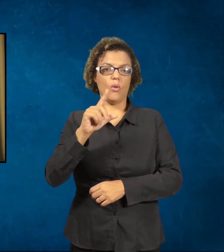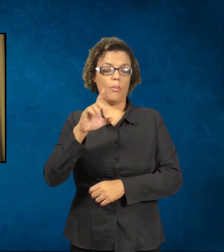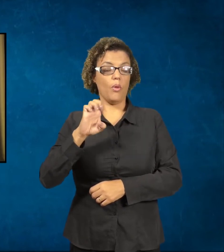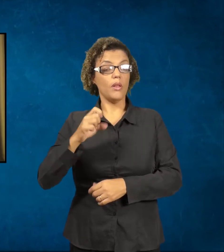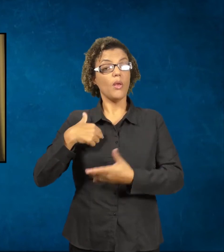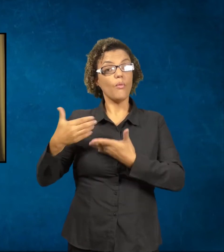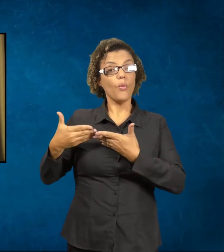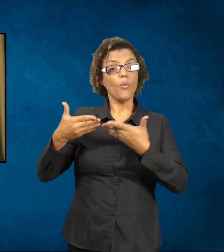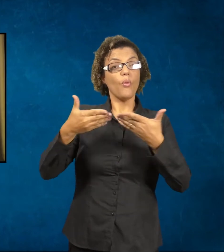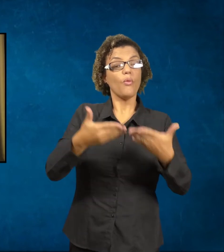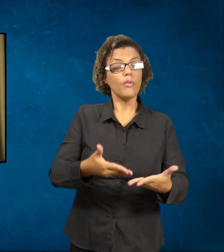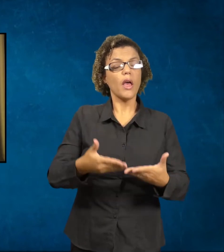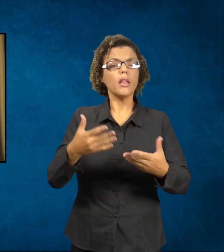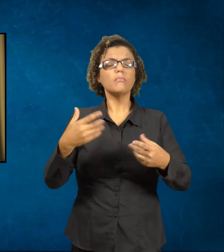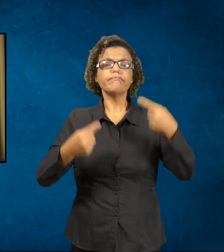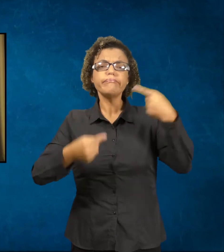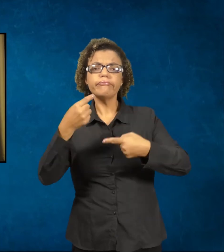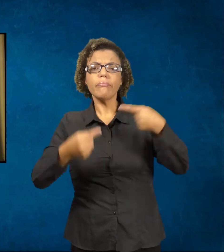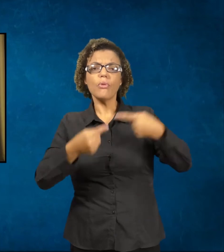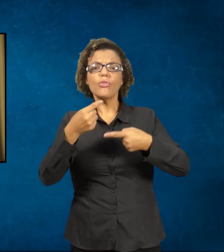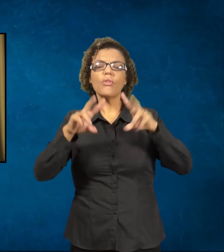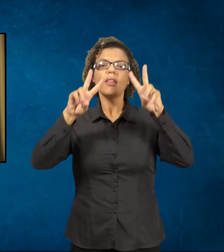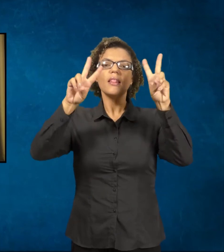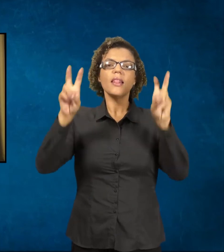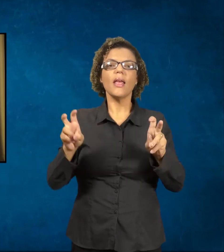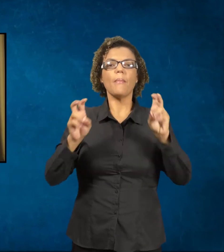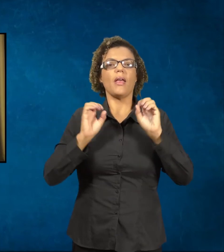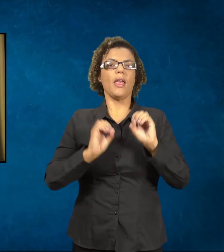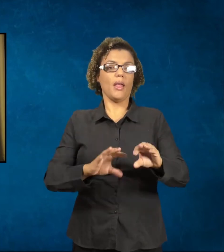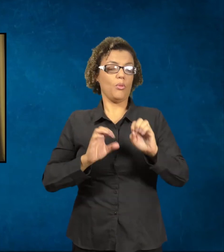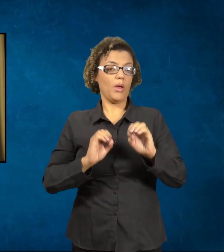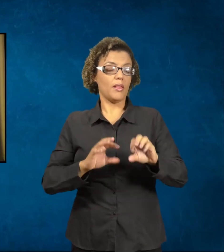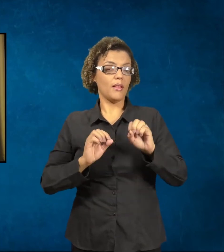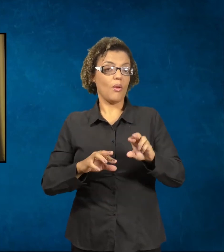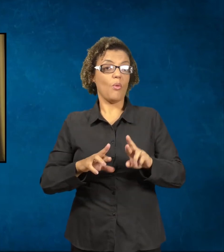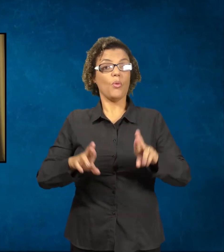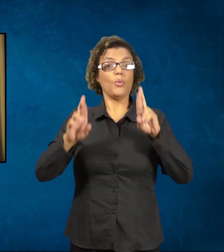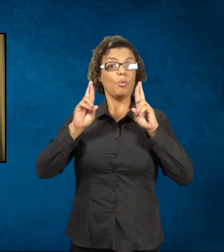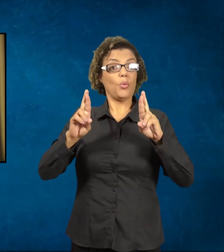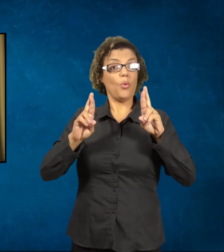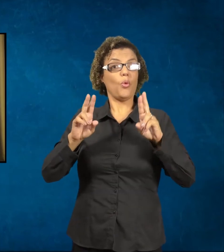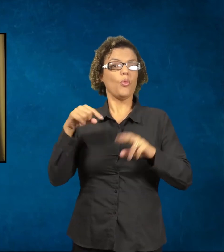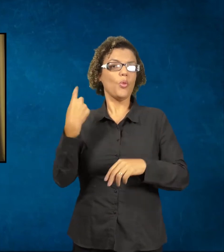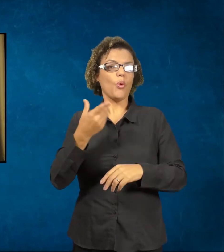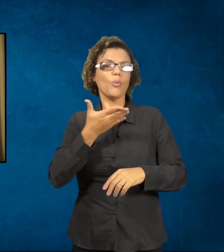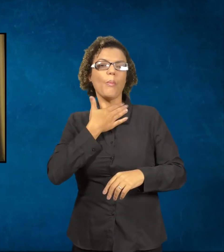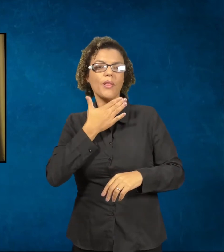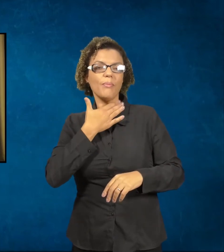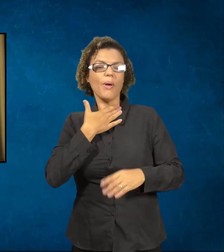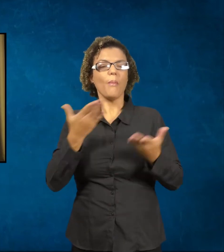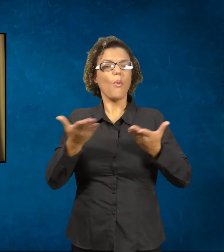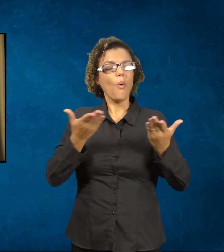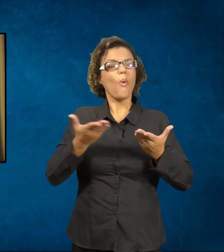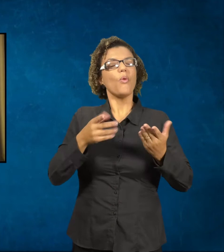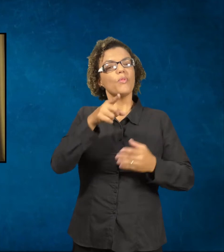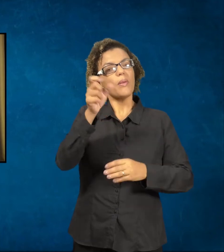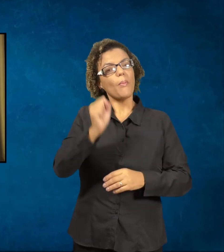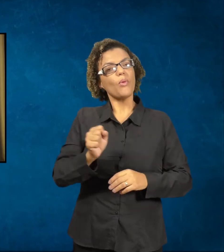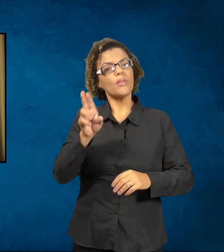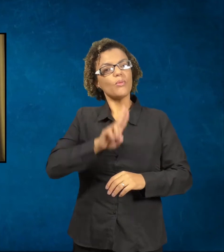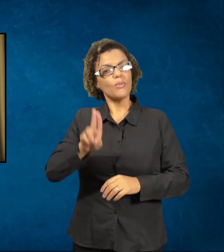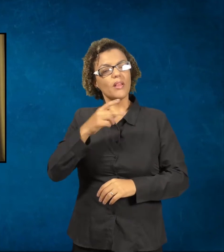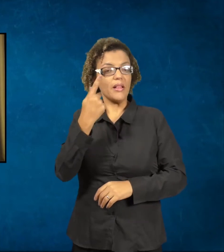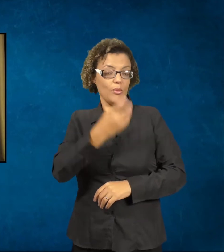para vocês a respeito de educação. Eu espero que esse nosso pequeno bate-papo seja útil para vocês e convido a vocês,